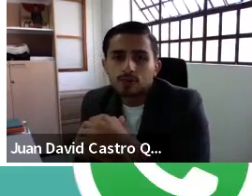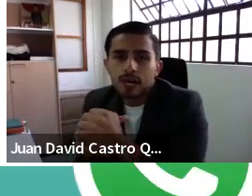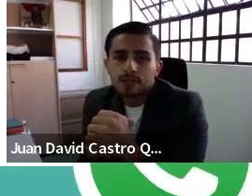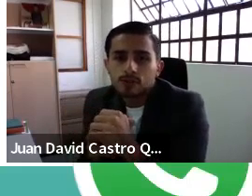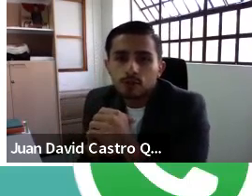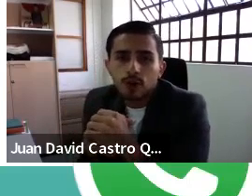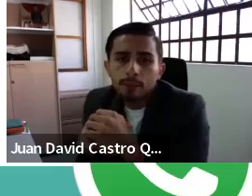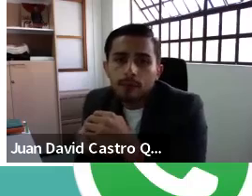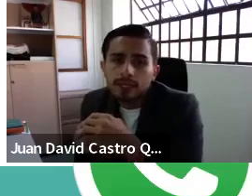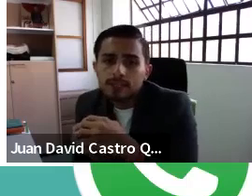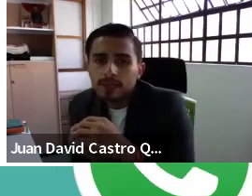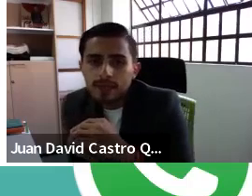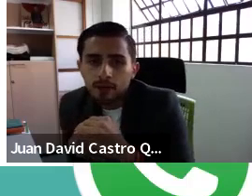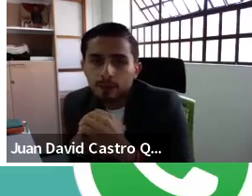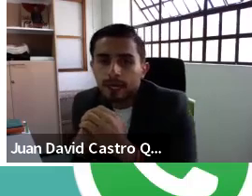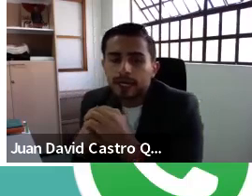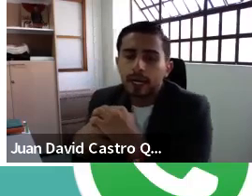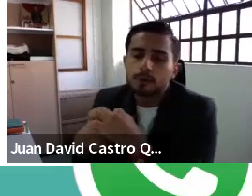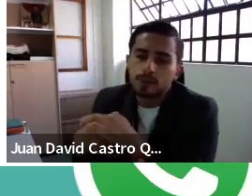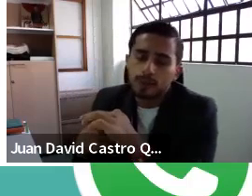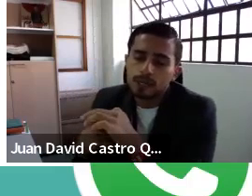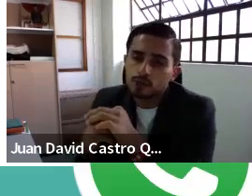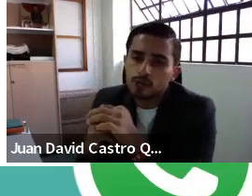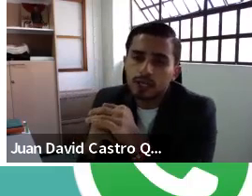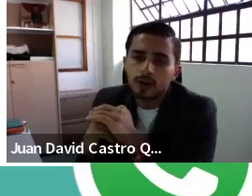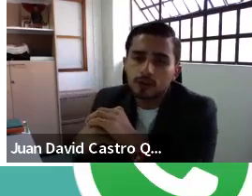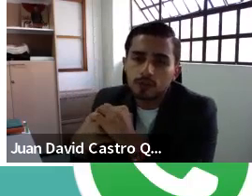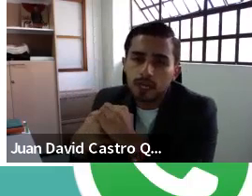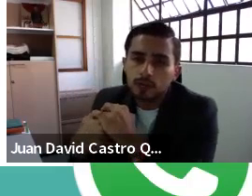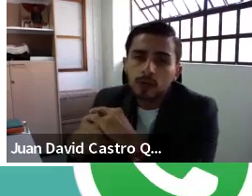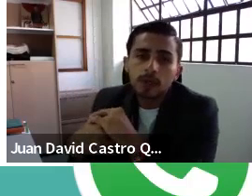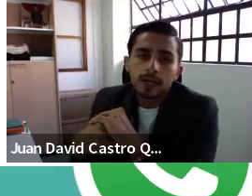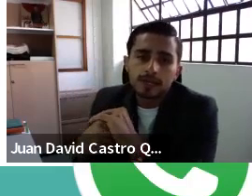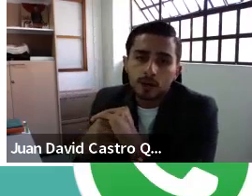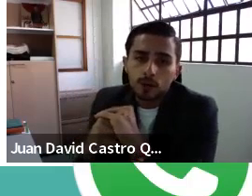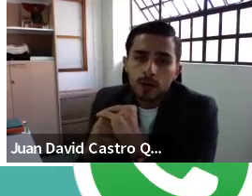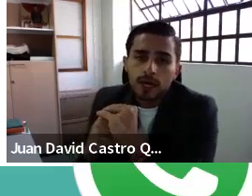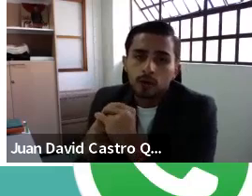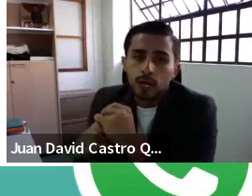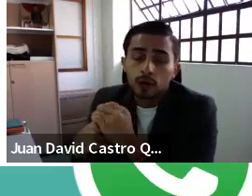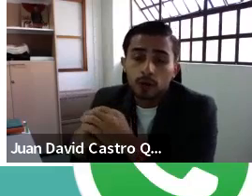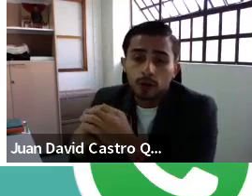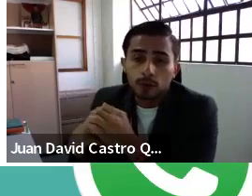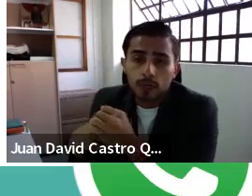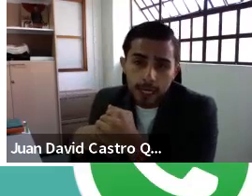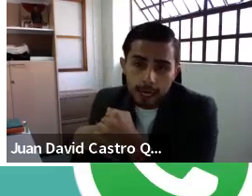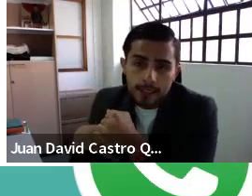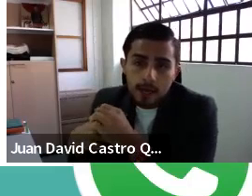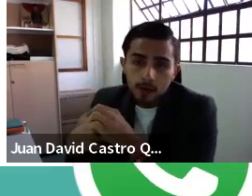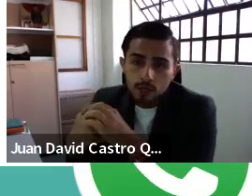sociales son un campo indispensable para generar la participación social del conocimiento en salud en un gran número de comunidades los